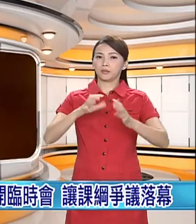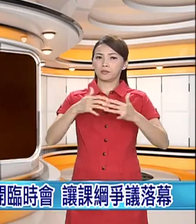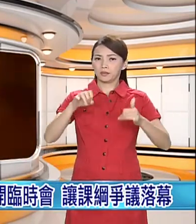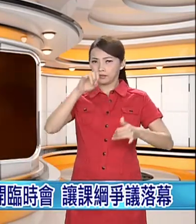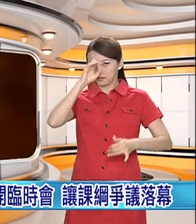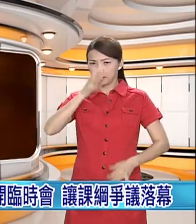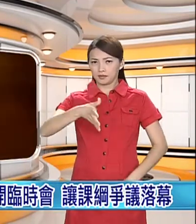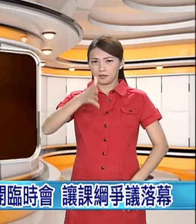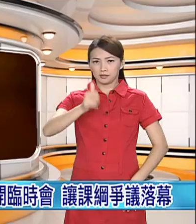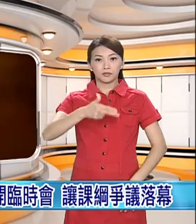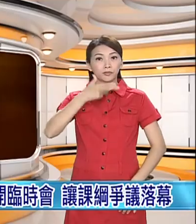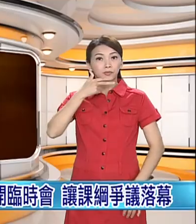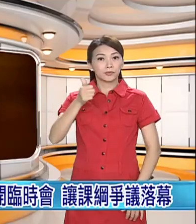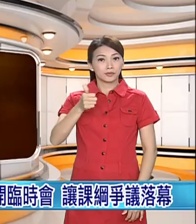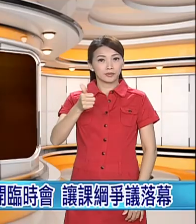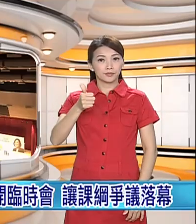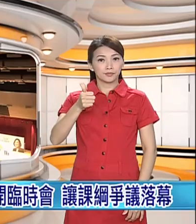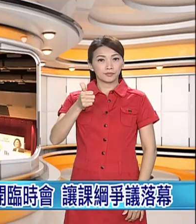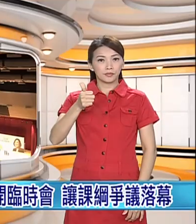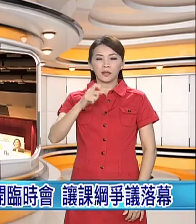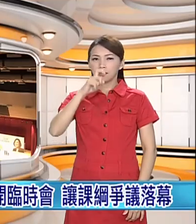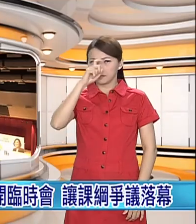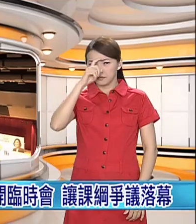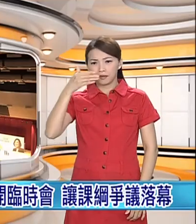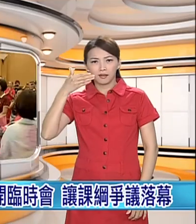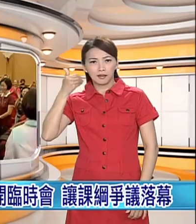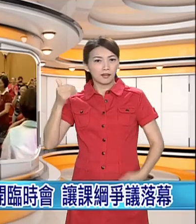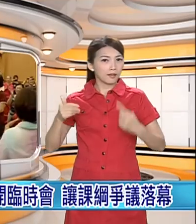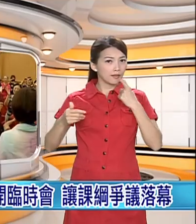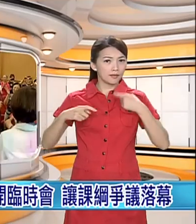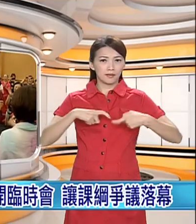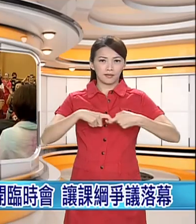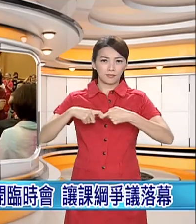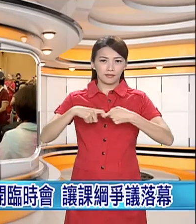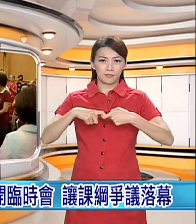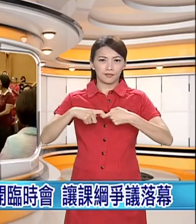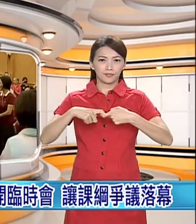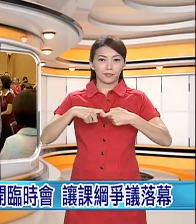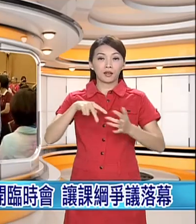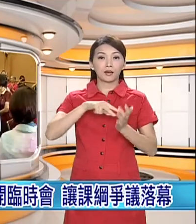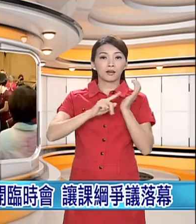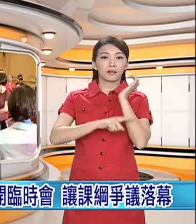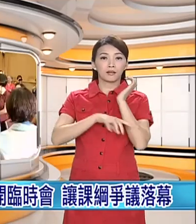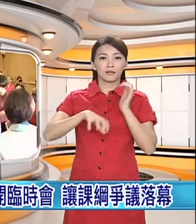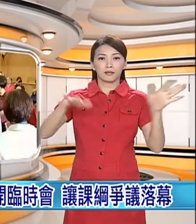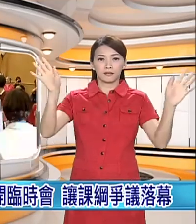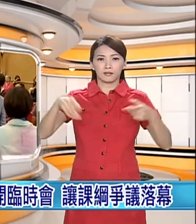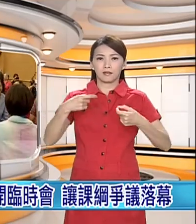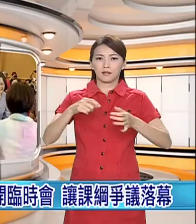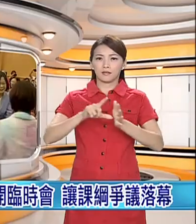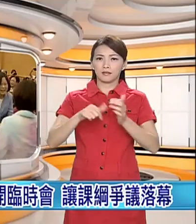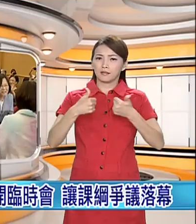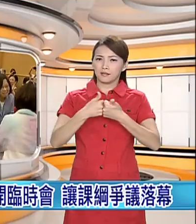立伦喊话，希望朝野能够共同促成在立法院召开